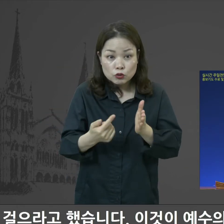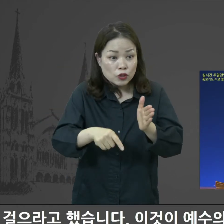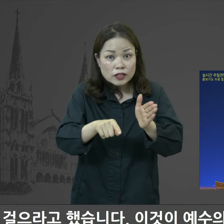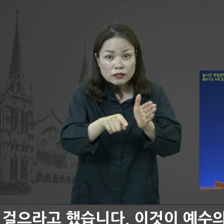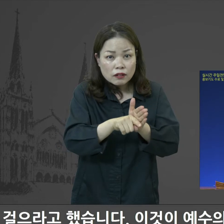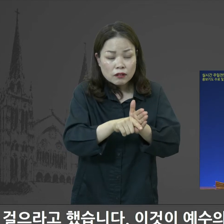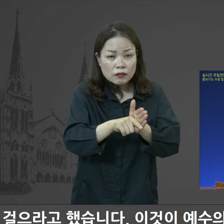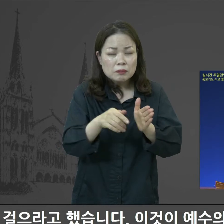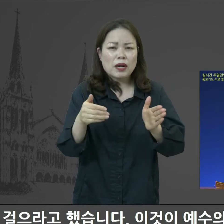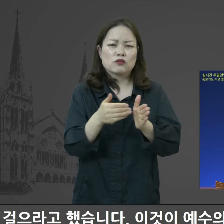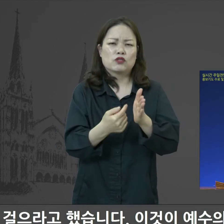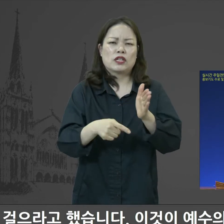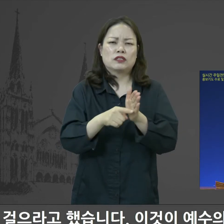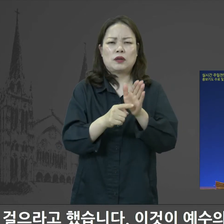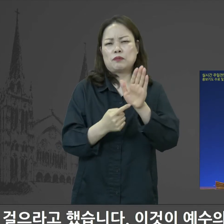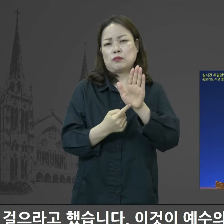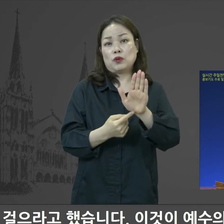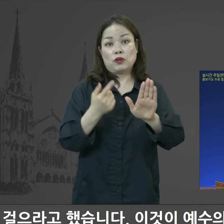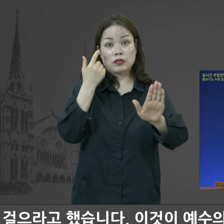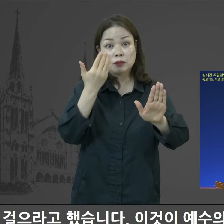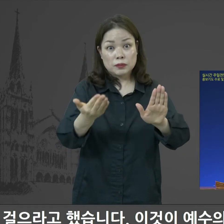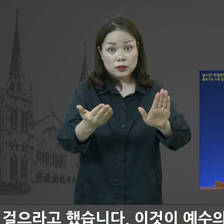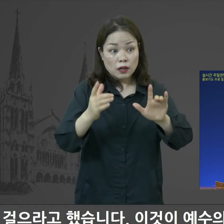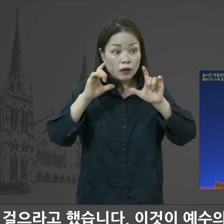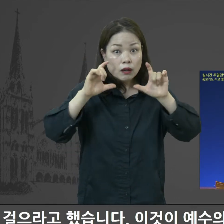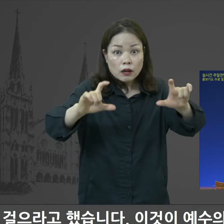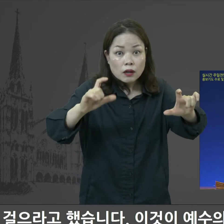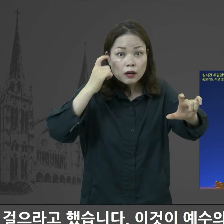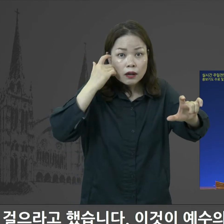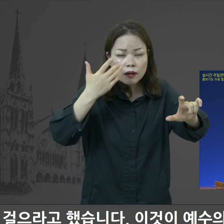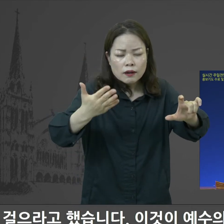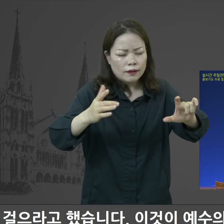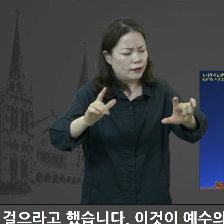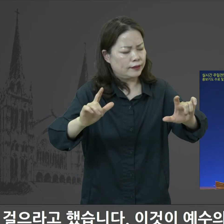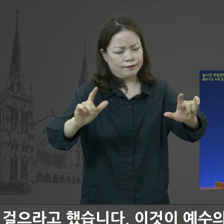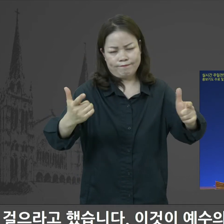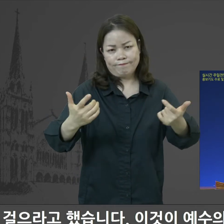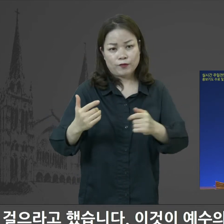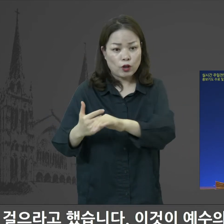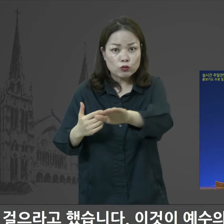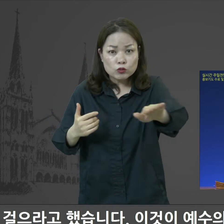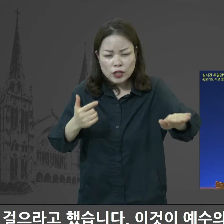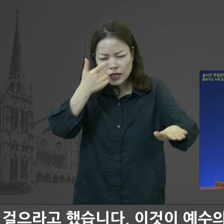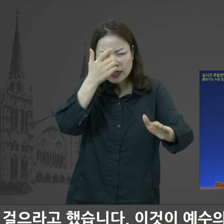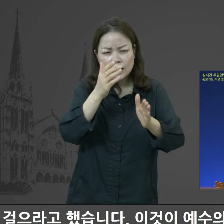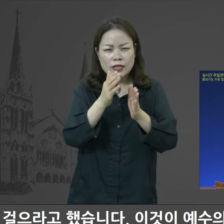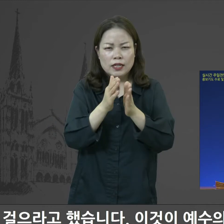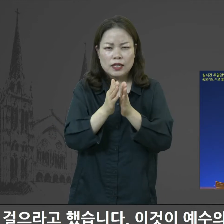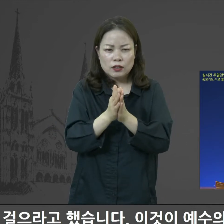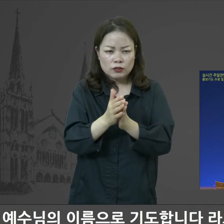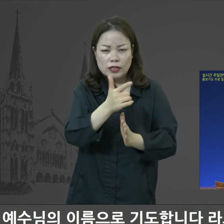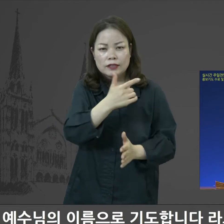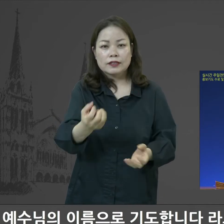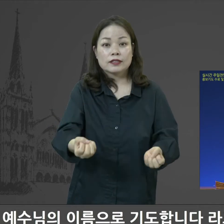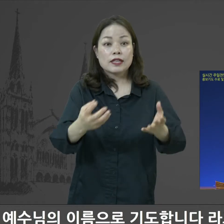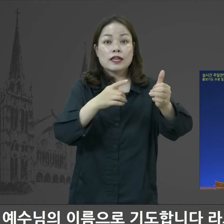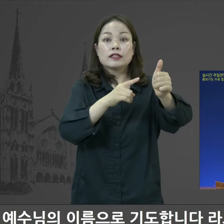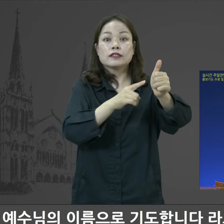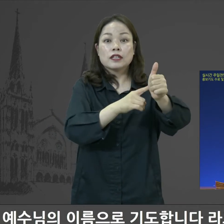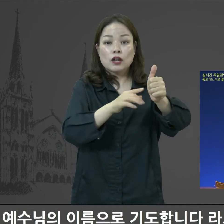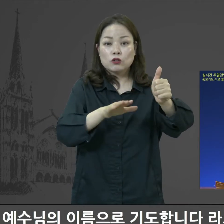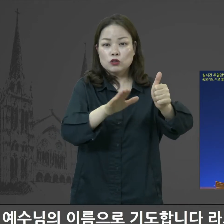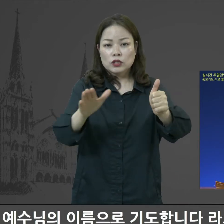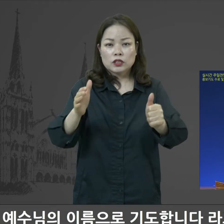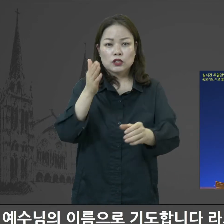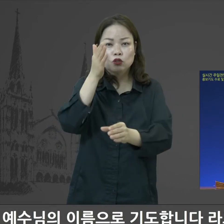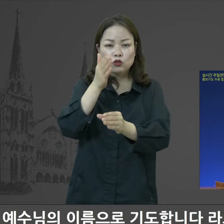그냥 마무리하기 위해서 이 표현을 하십니까? 이 선언을 하십니까? 그렇지 않습니다. 우리의 기도가 우리의 대제사장 되시고 우리의